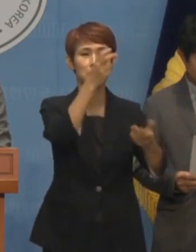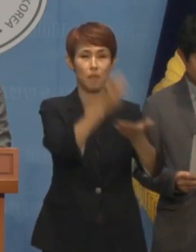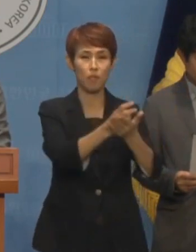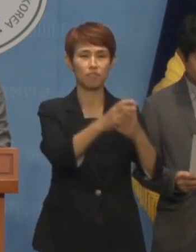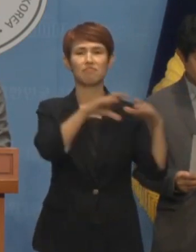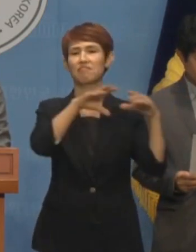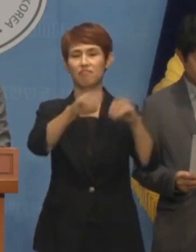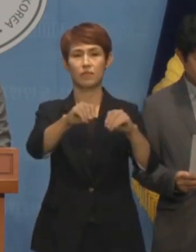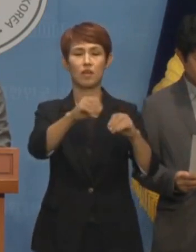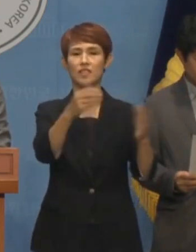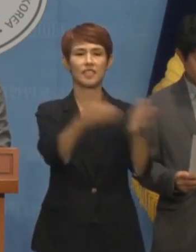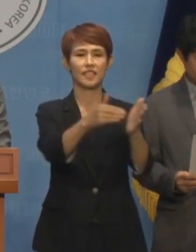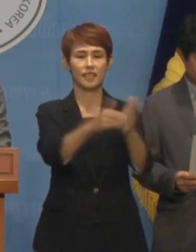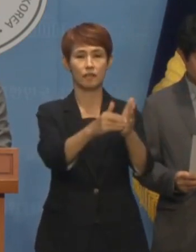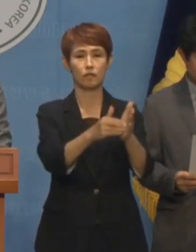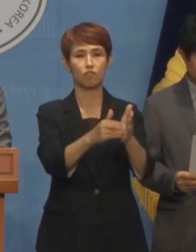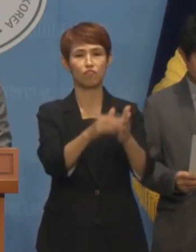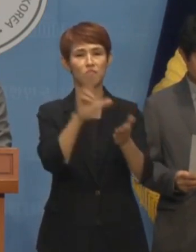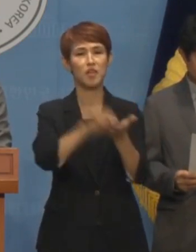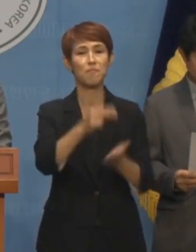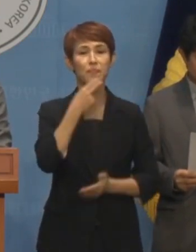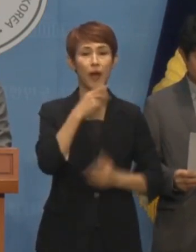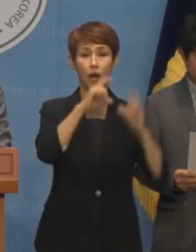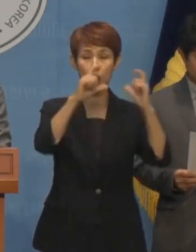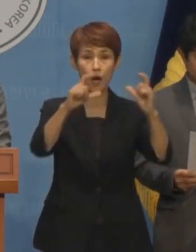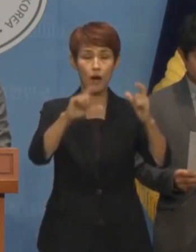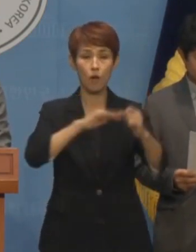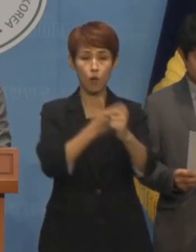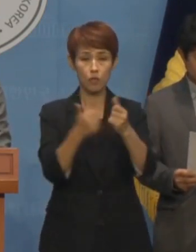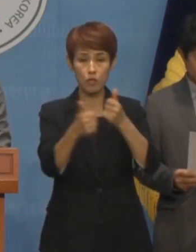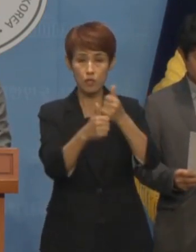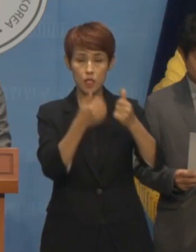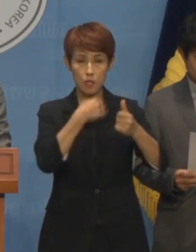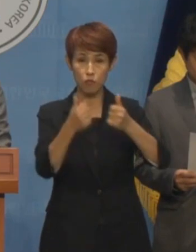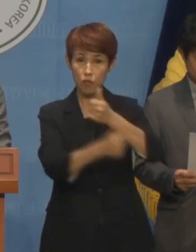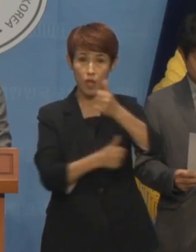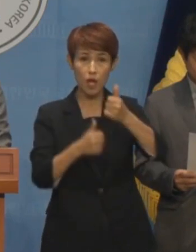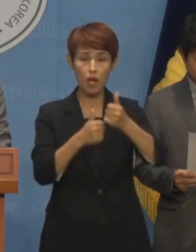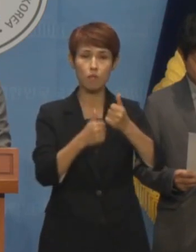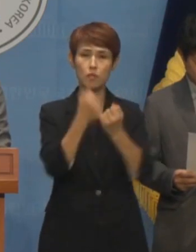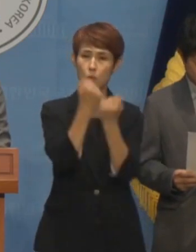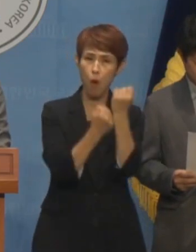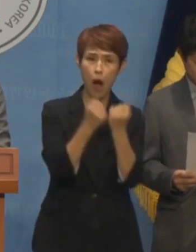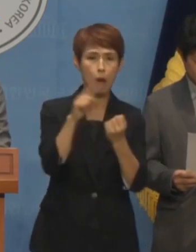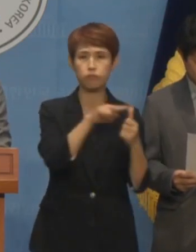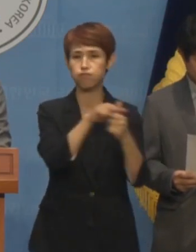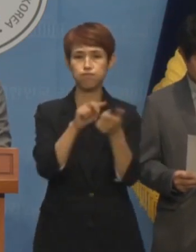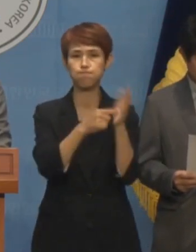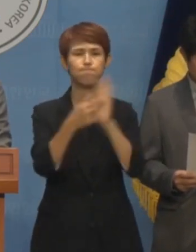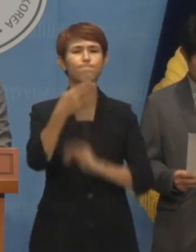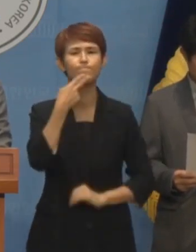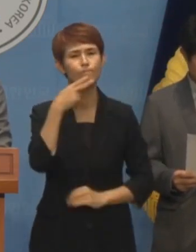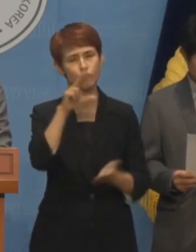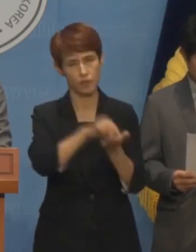관련해 권익위가 여전히 뚜렷한 설명이나 정보 공개에 나서지 않고 있다는